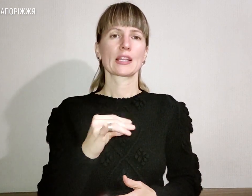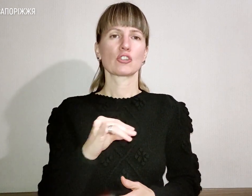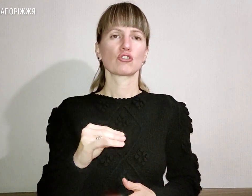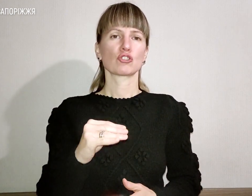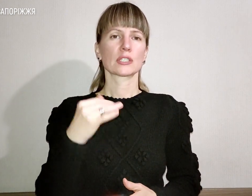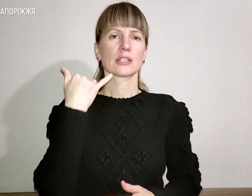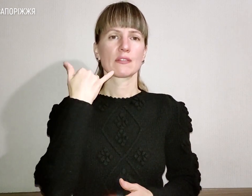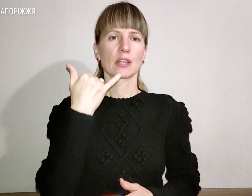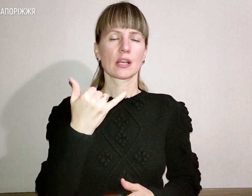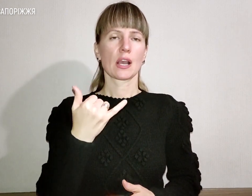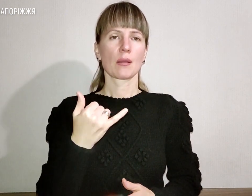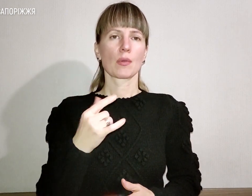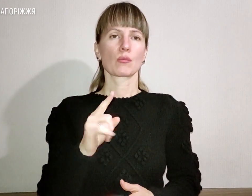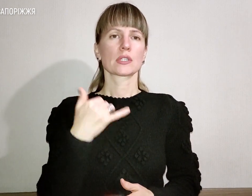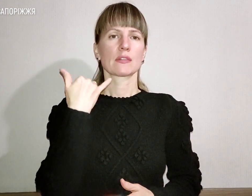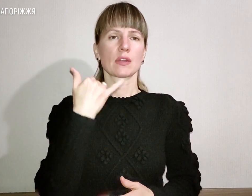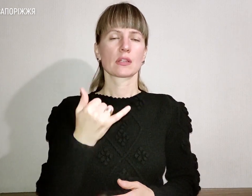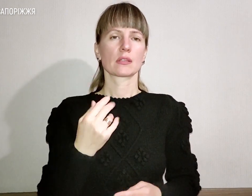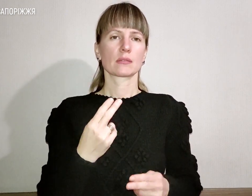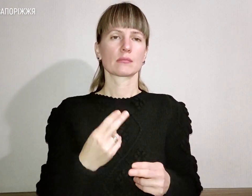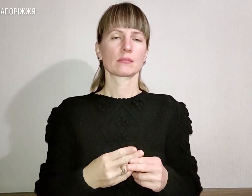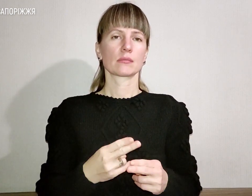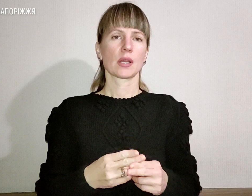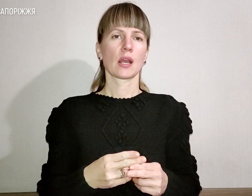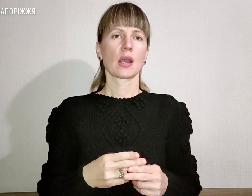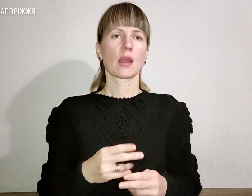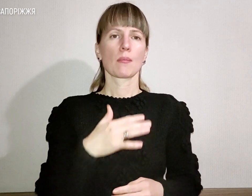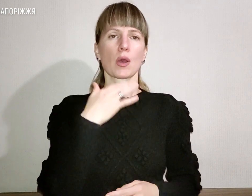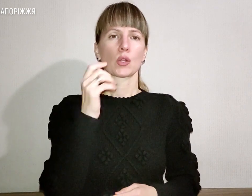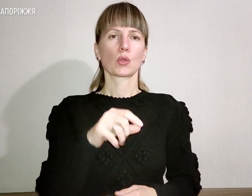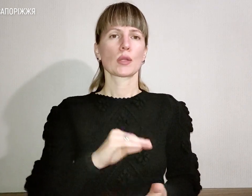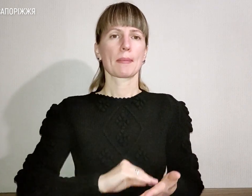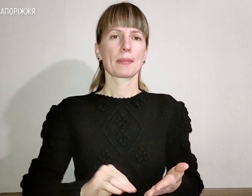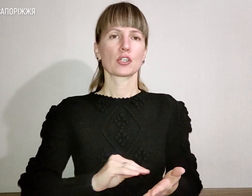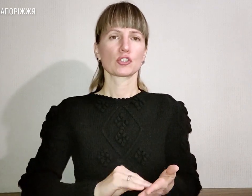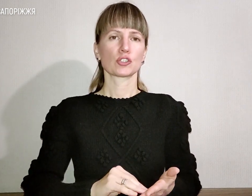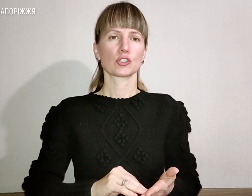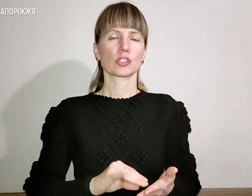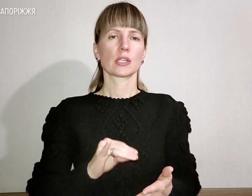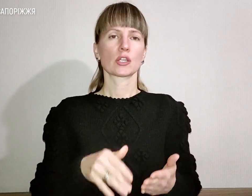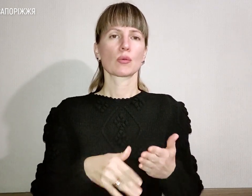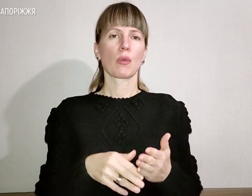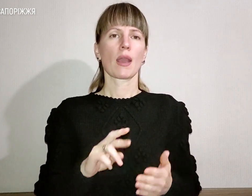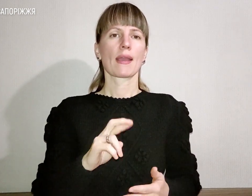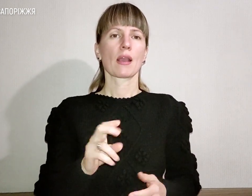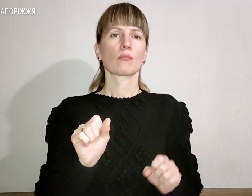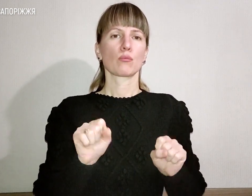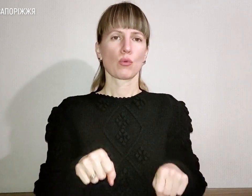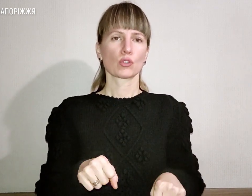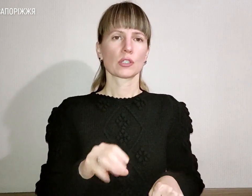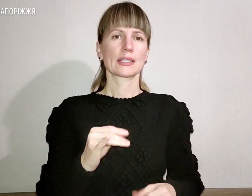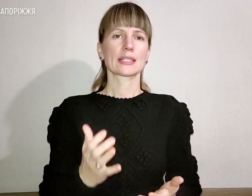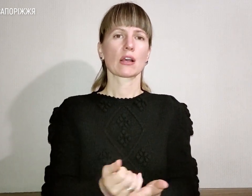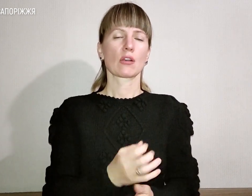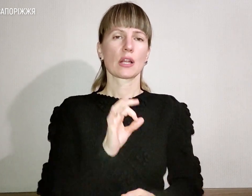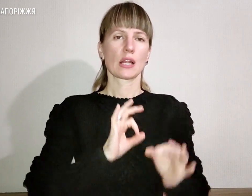що дзвінки перебувають один одного, дуже багато людей пише, але допомагаємо як можемо, навіть знаходимо ліки в інших